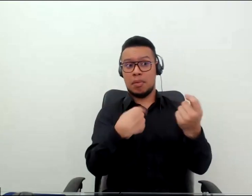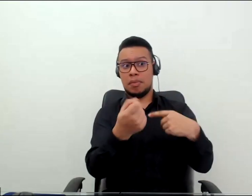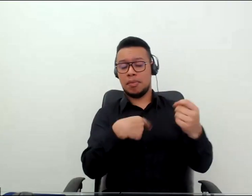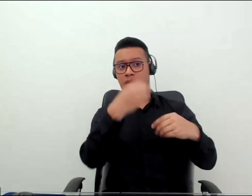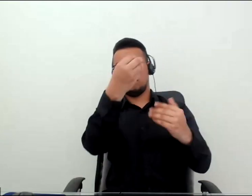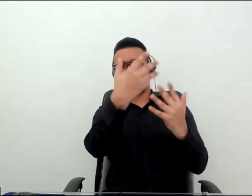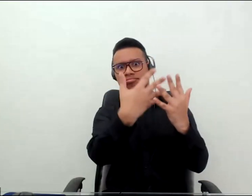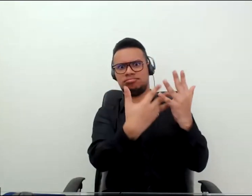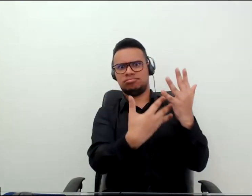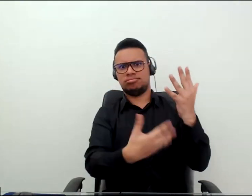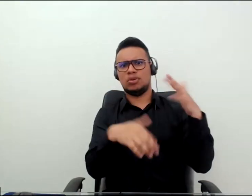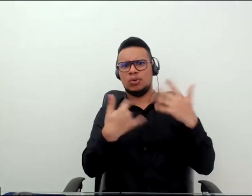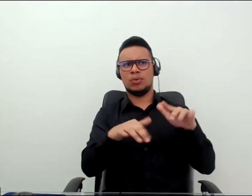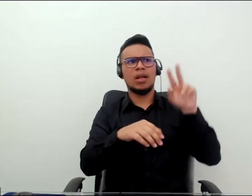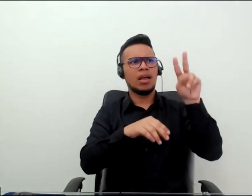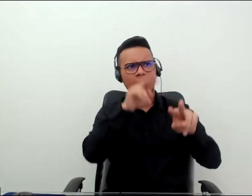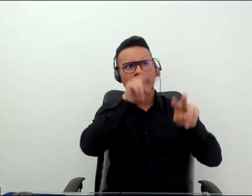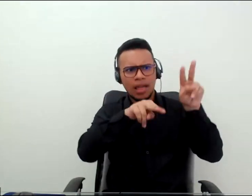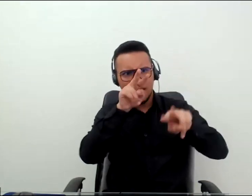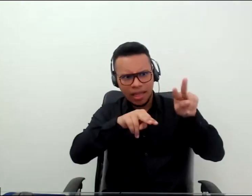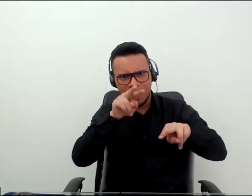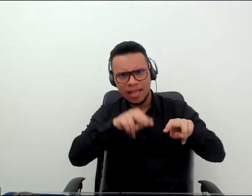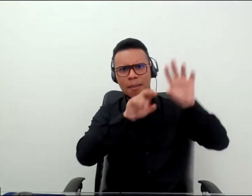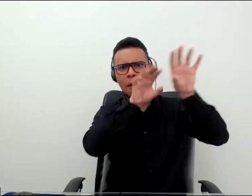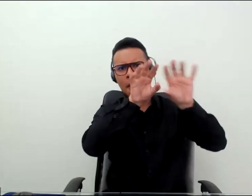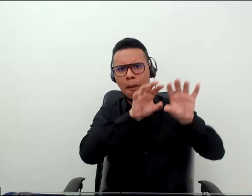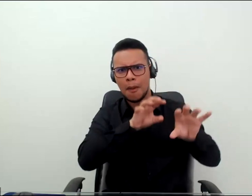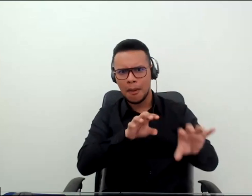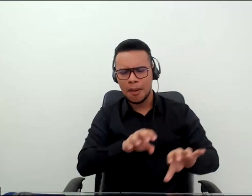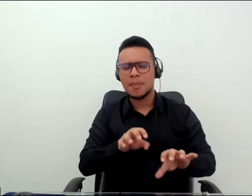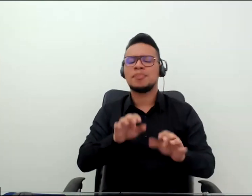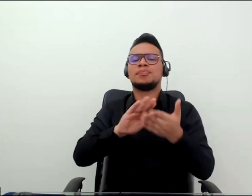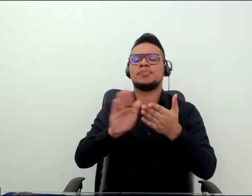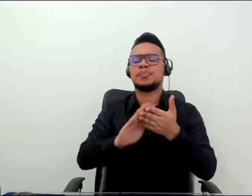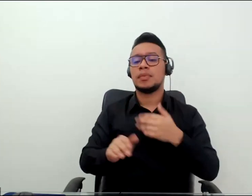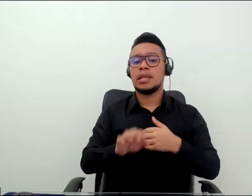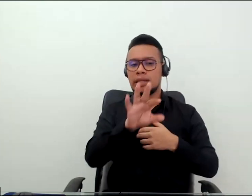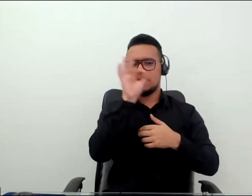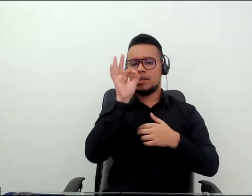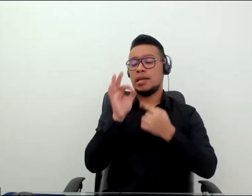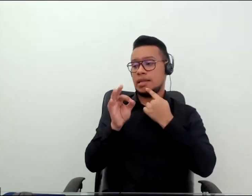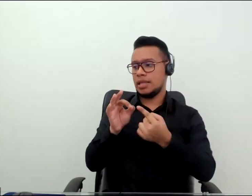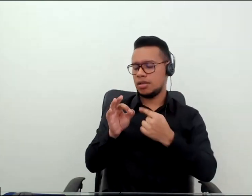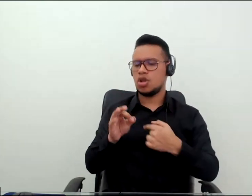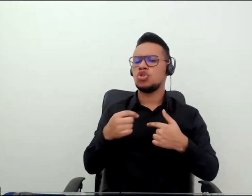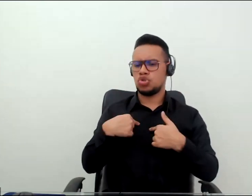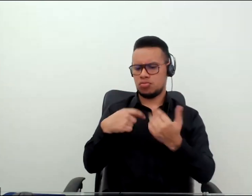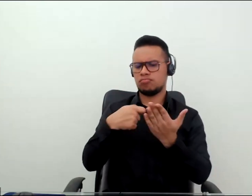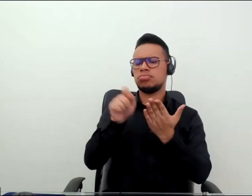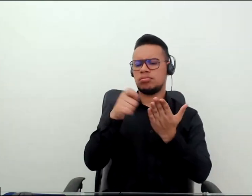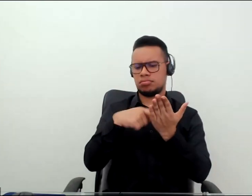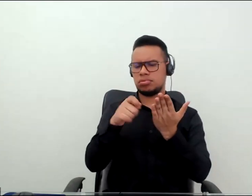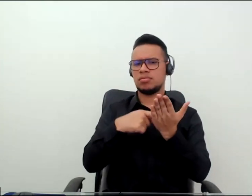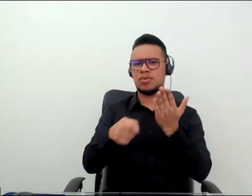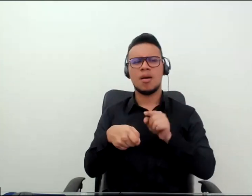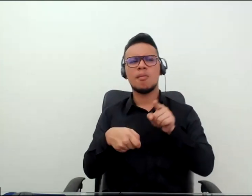fuerte no me dan tiempo leer y ya ir en la siguiente totalmente cumplo con todos los requisitos la persona tiene nombre de una canción